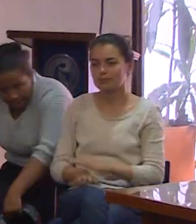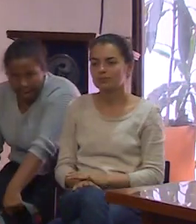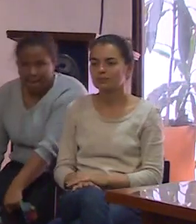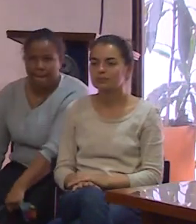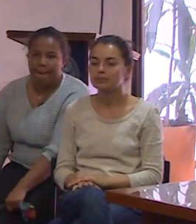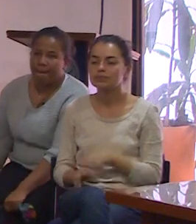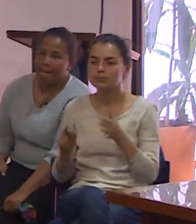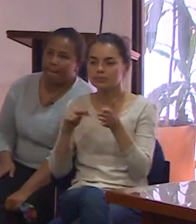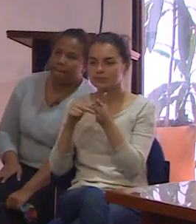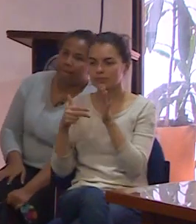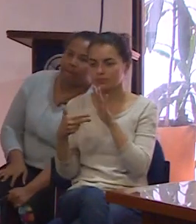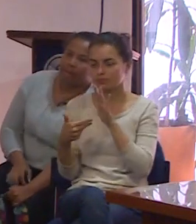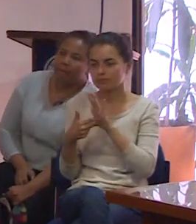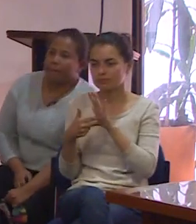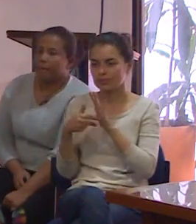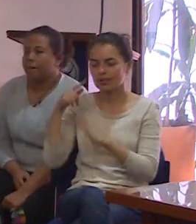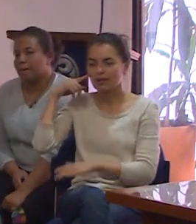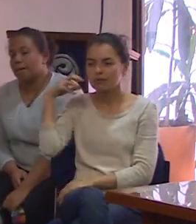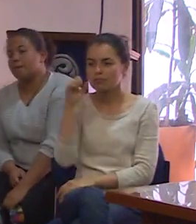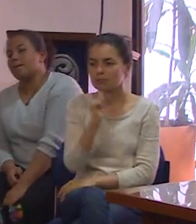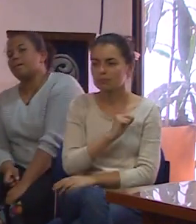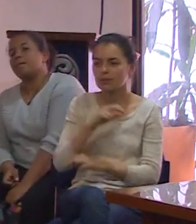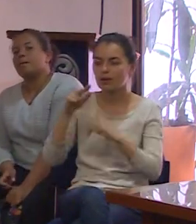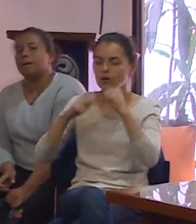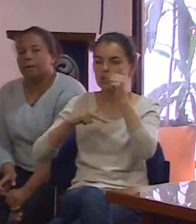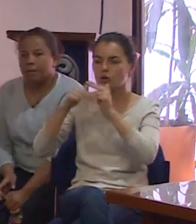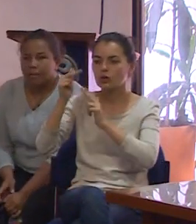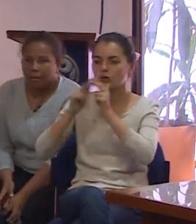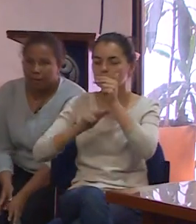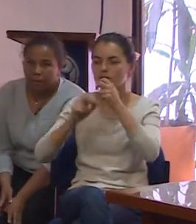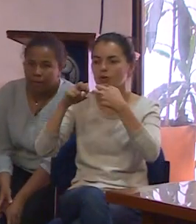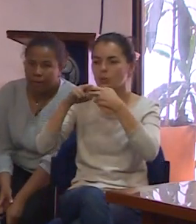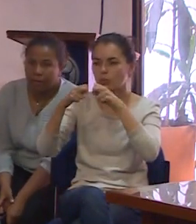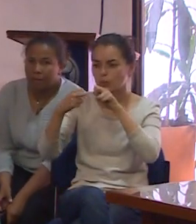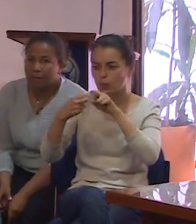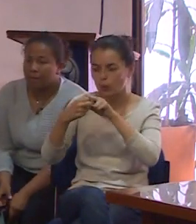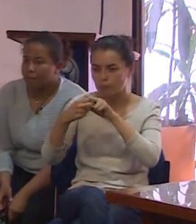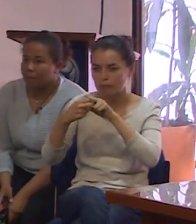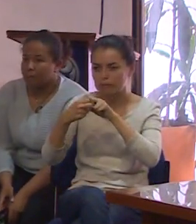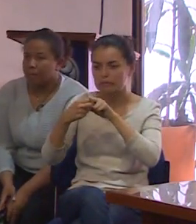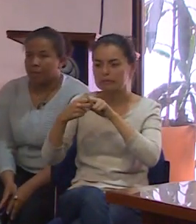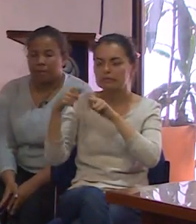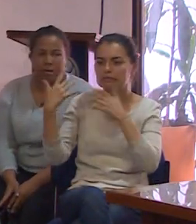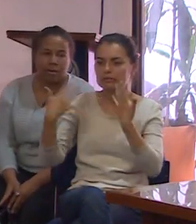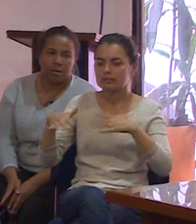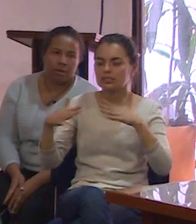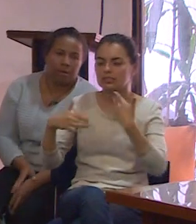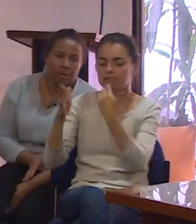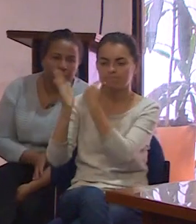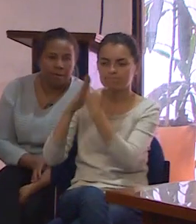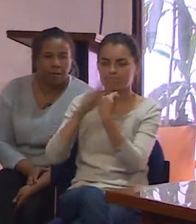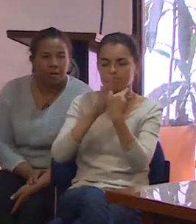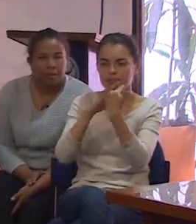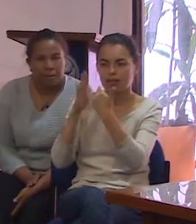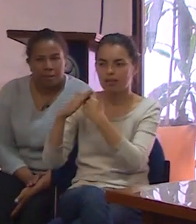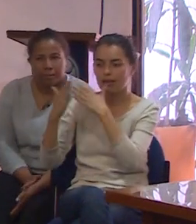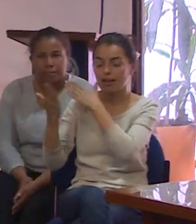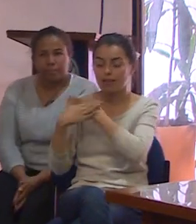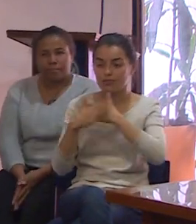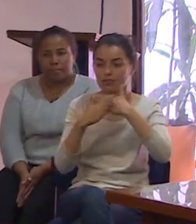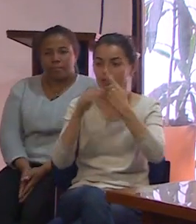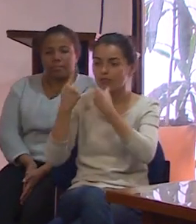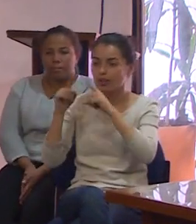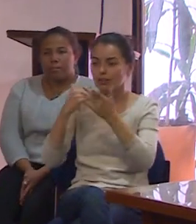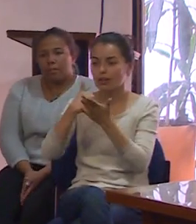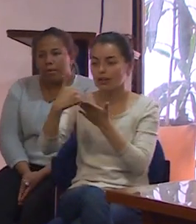decir, identificar y construir problemáticas que nos convoquen a las diferentes líneas de